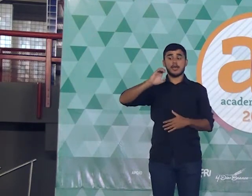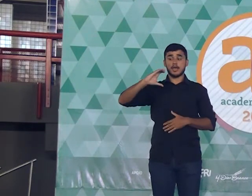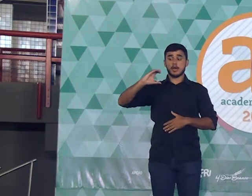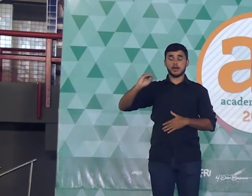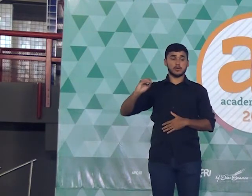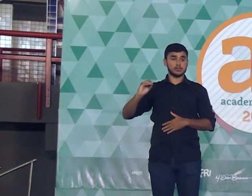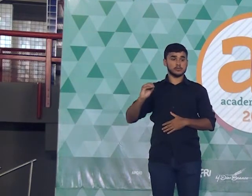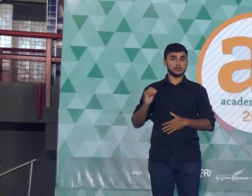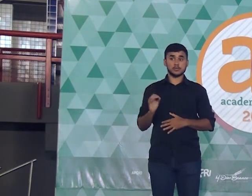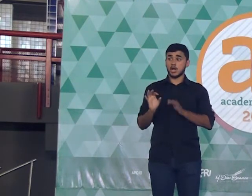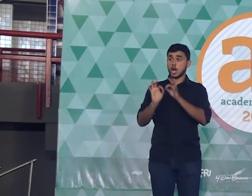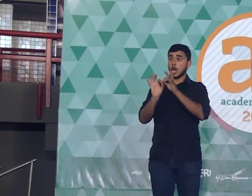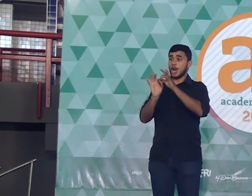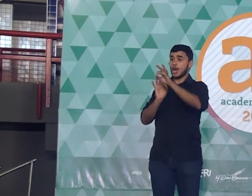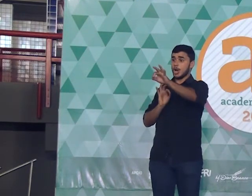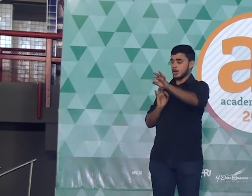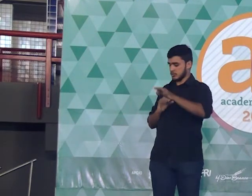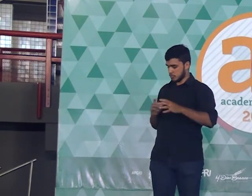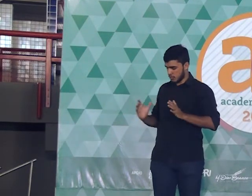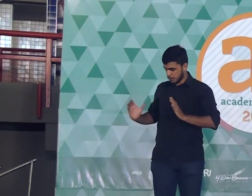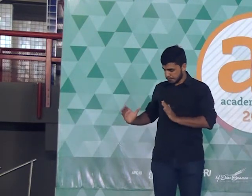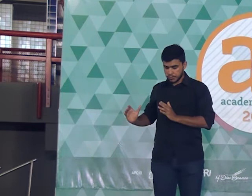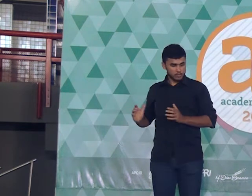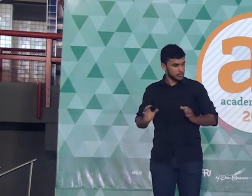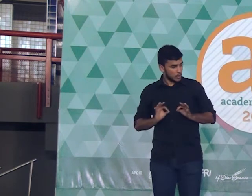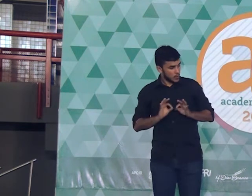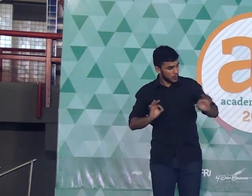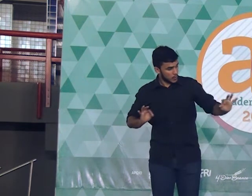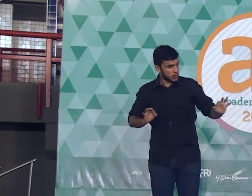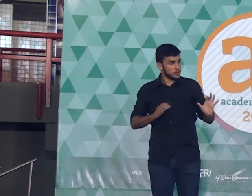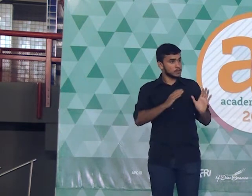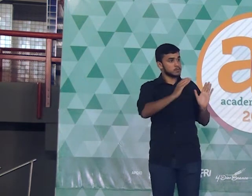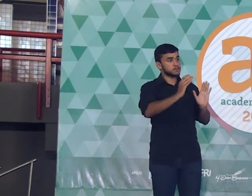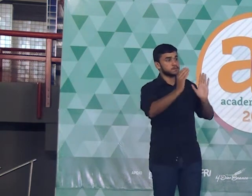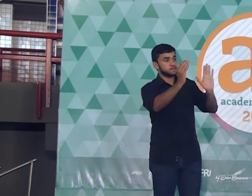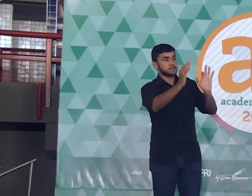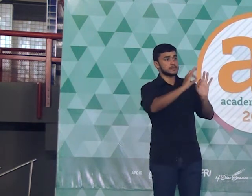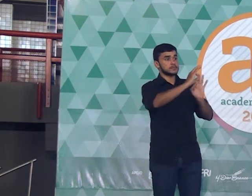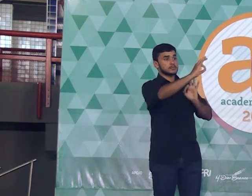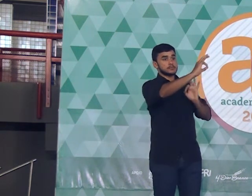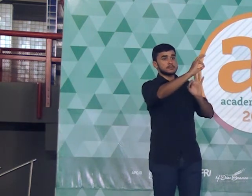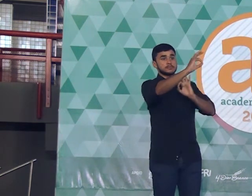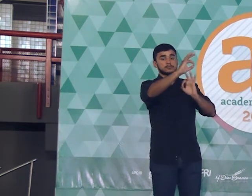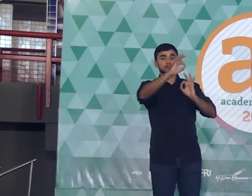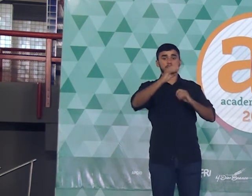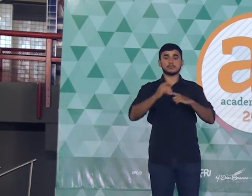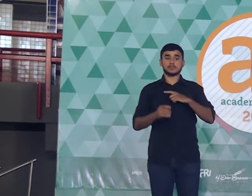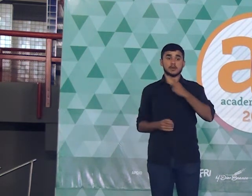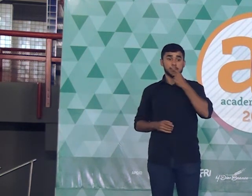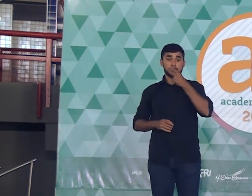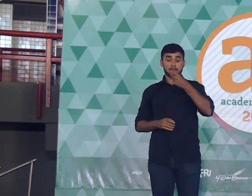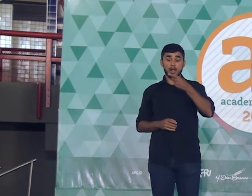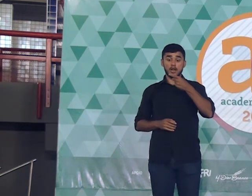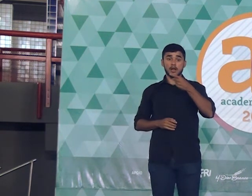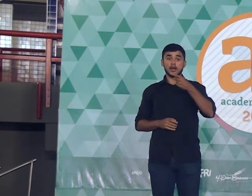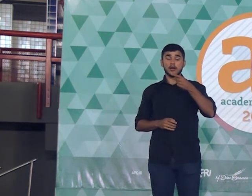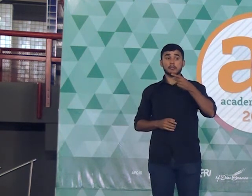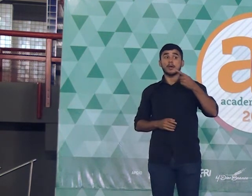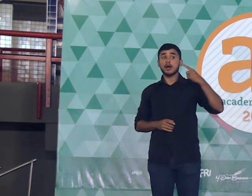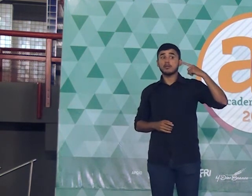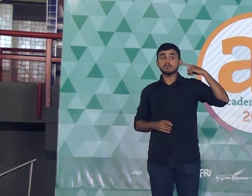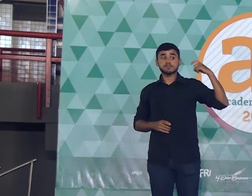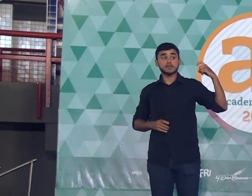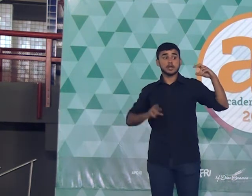Como está havendo uma distância entre as caixas, a gente tem o chamado tempo de chegada do som. Então, ele